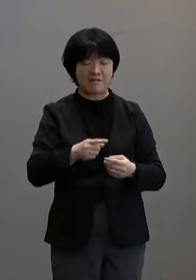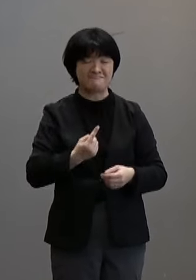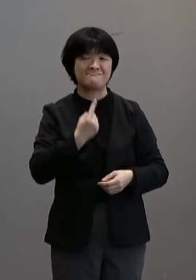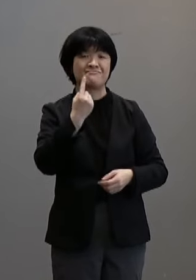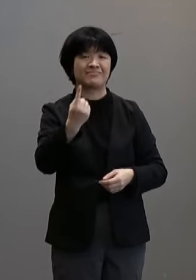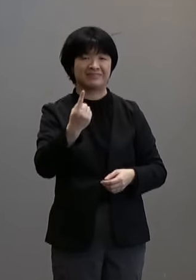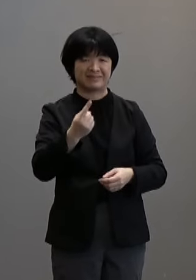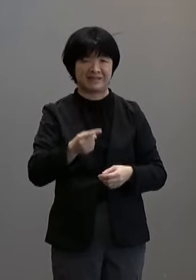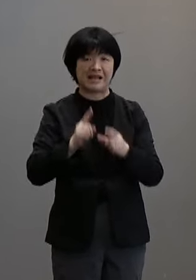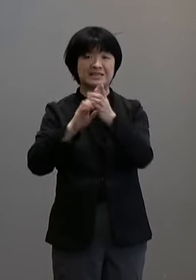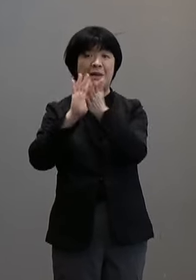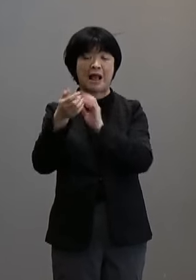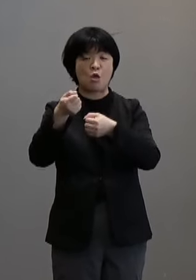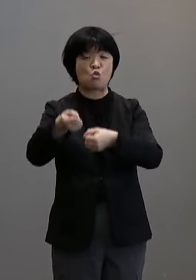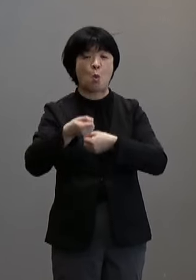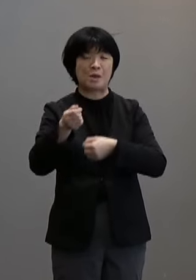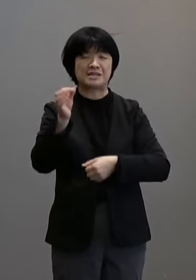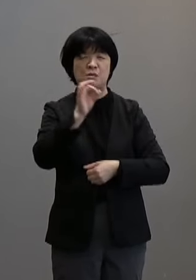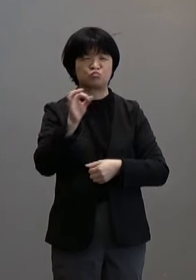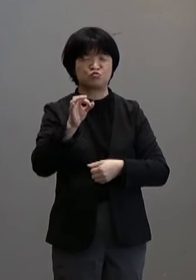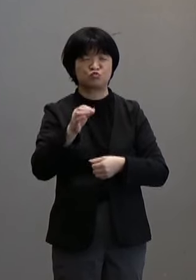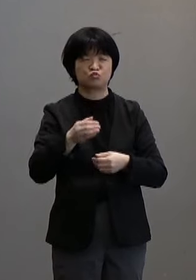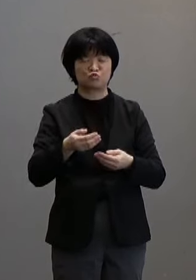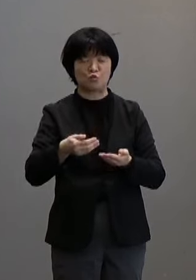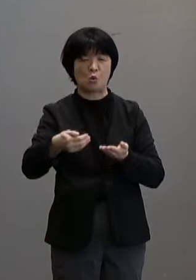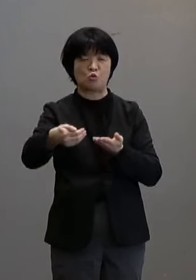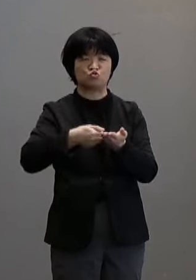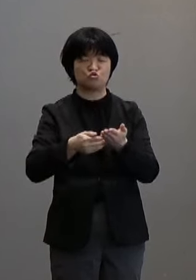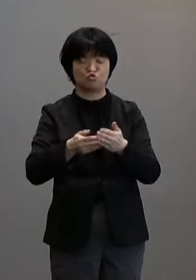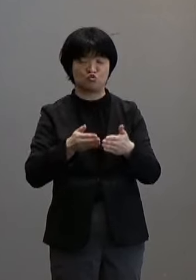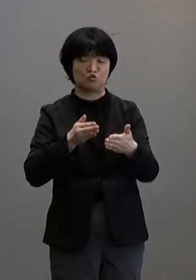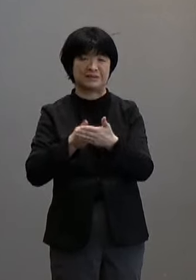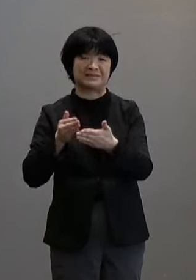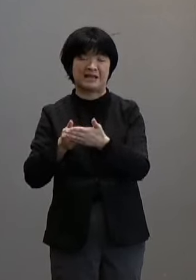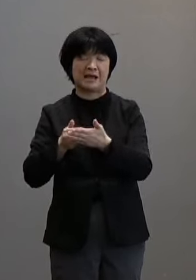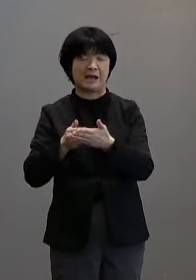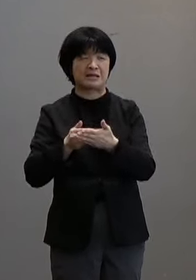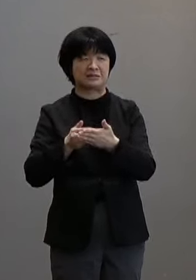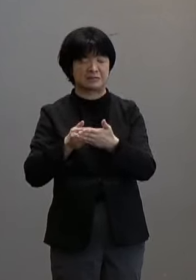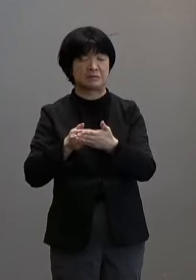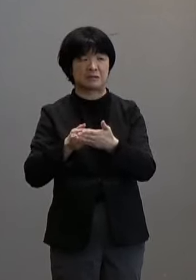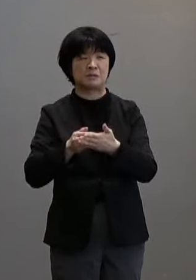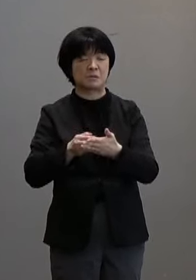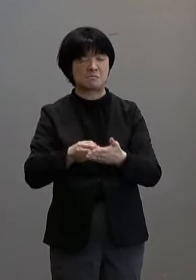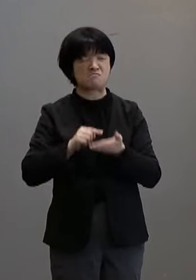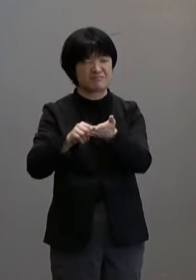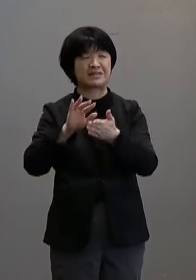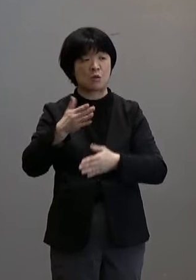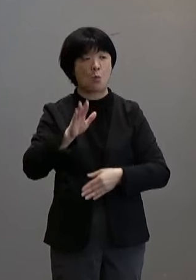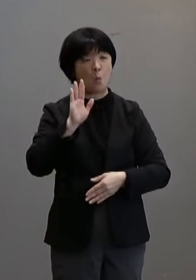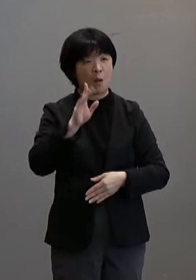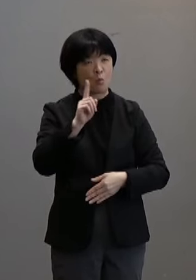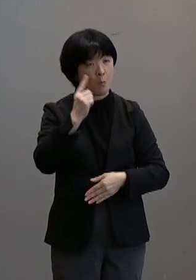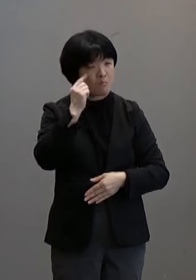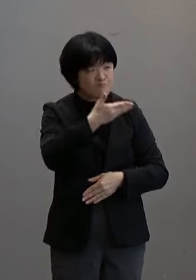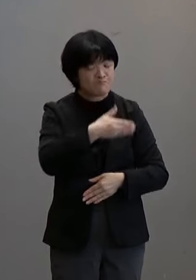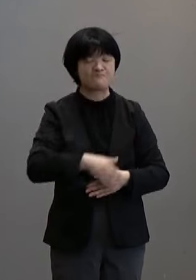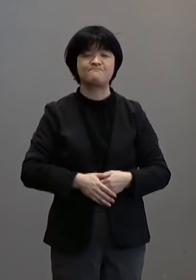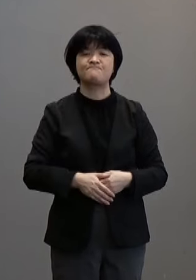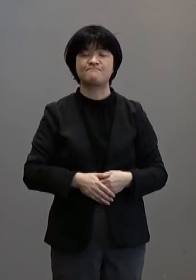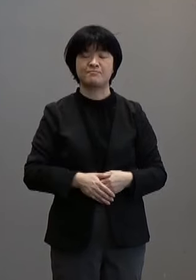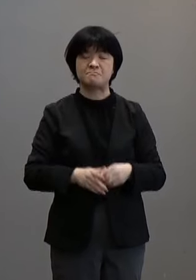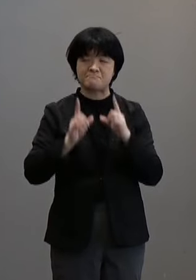の輸入規制撤廃を訴えてましたけども、今回の選挙結果が千葉県とか日本にどのような影響があると考えでしょうか。 そうですね、なか